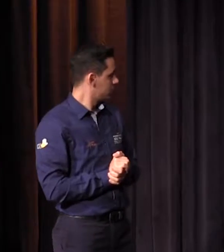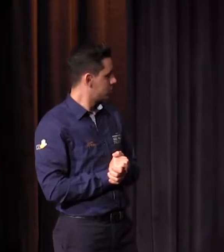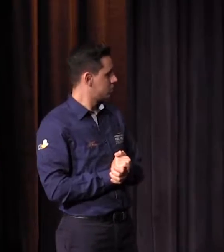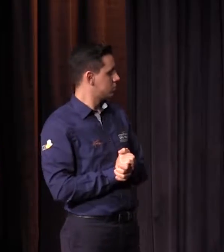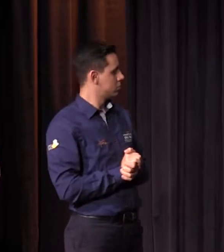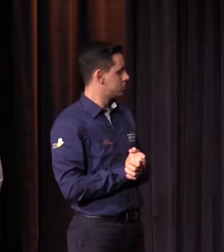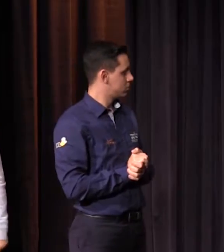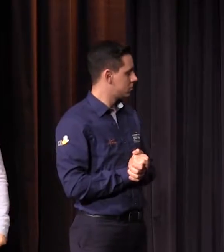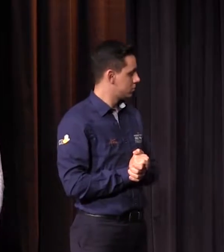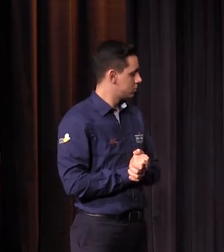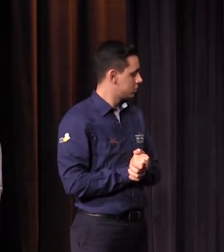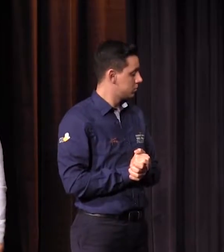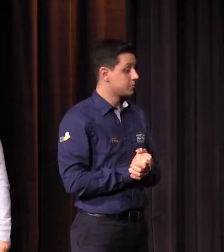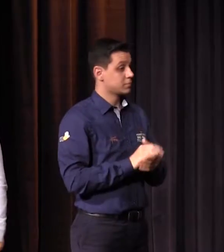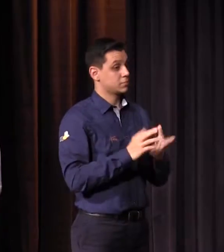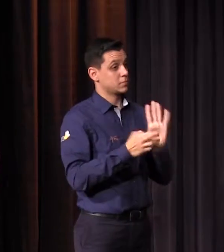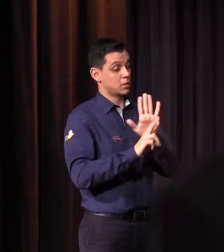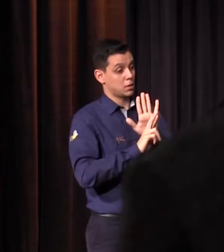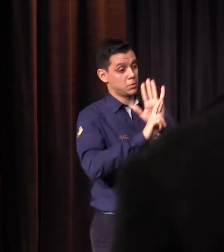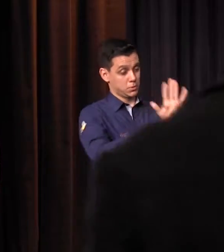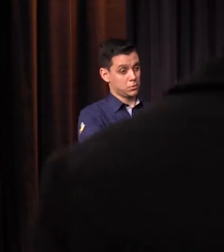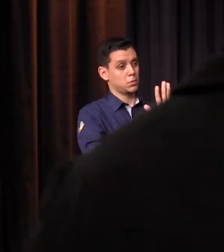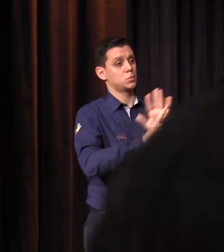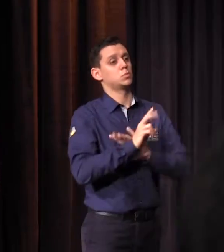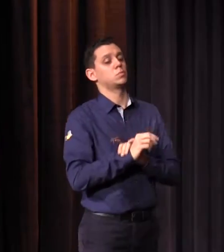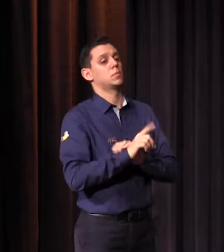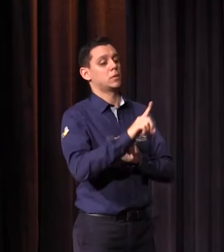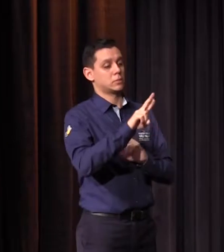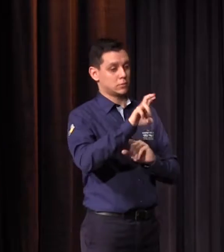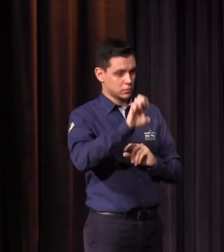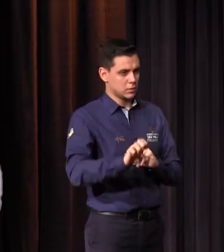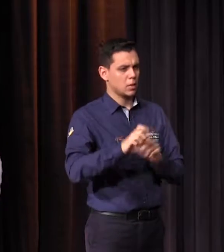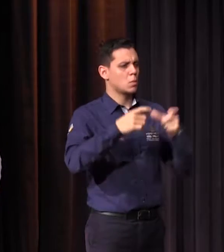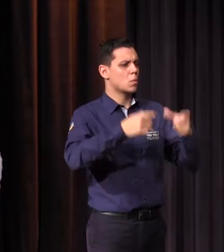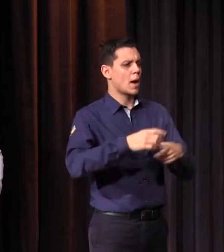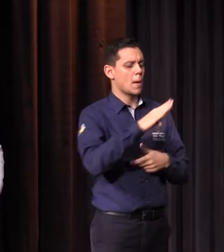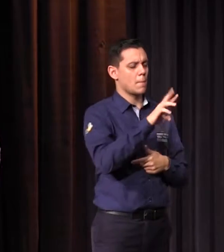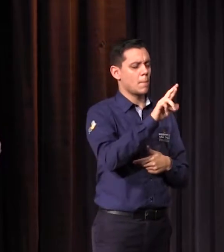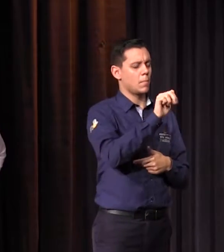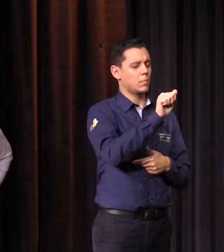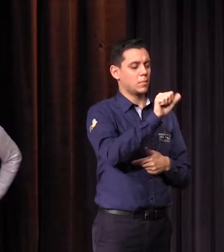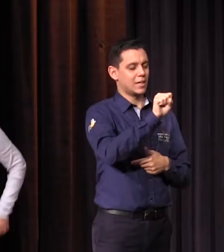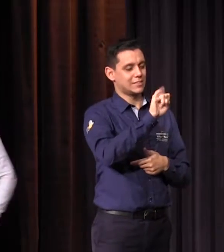representando a diretoria regional de freguesia do ó/brasilândia professora